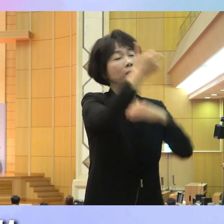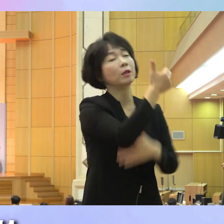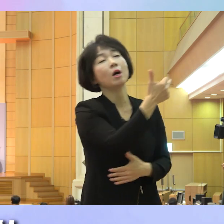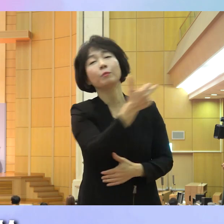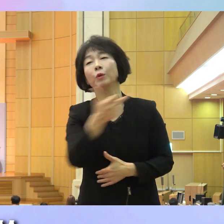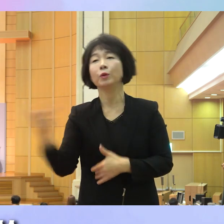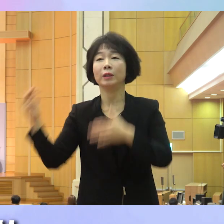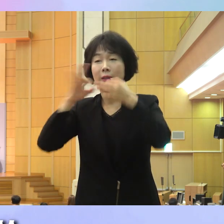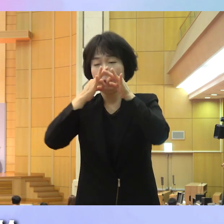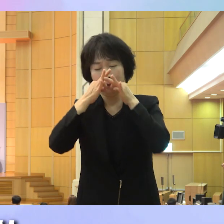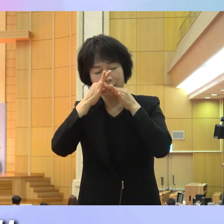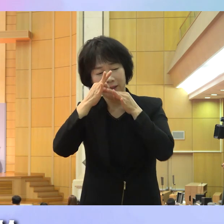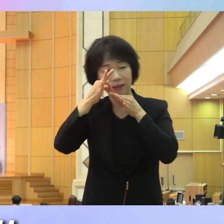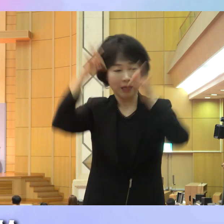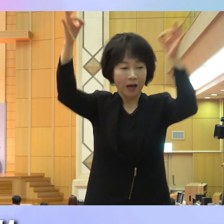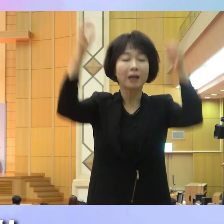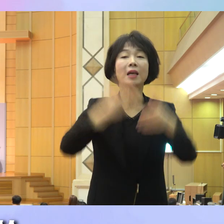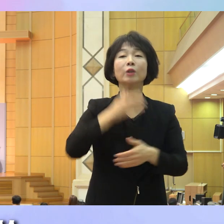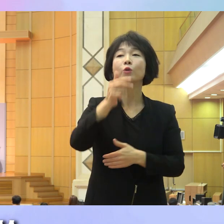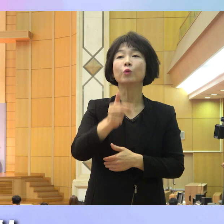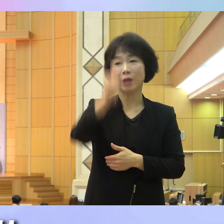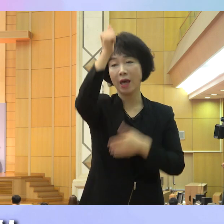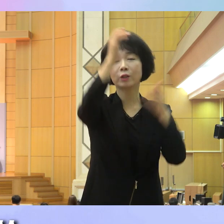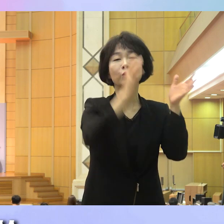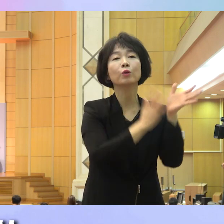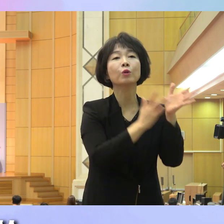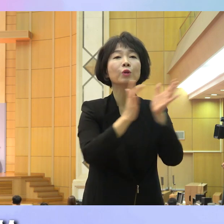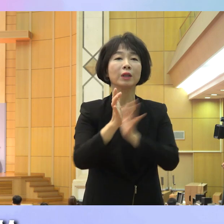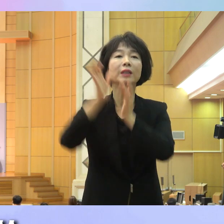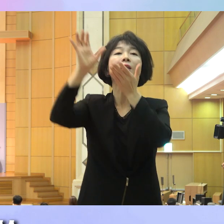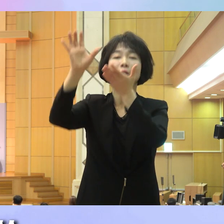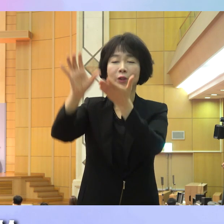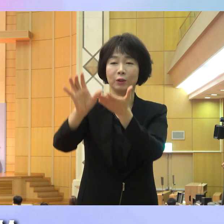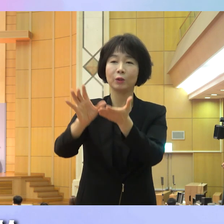크게 외쳐 부르리 나의 주 예수